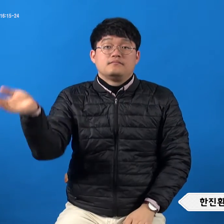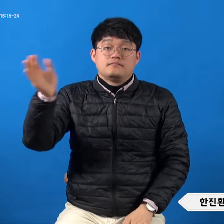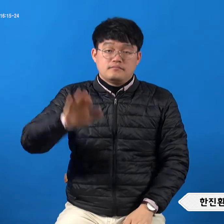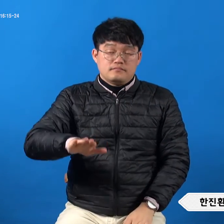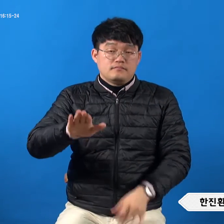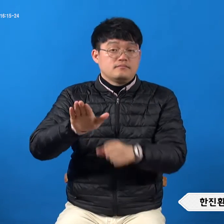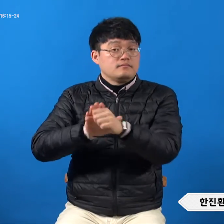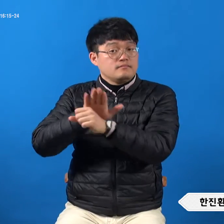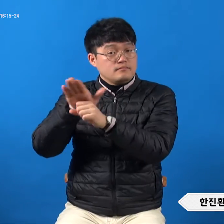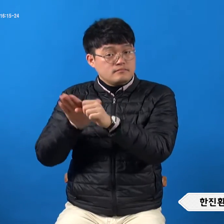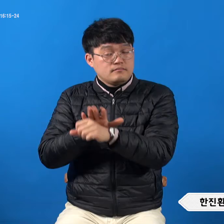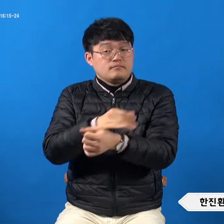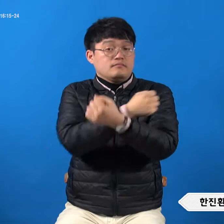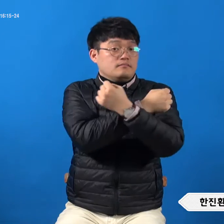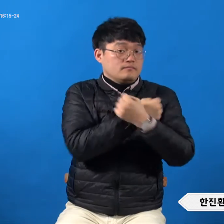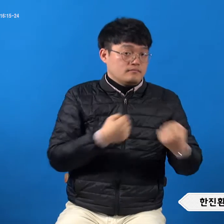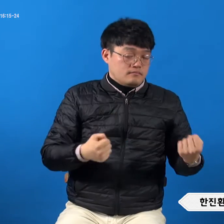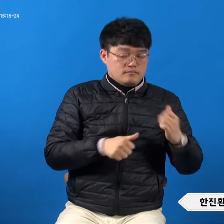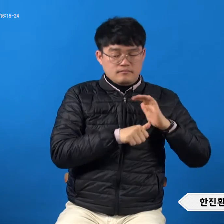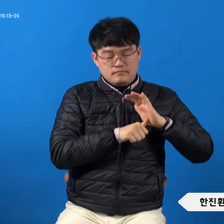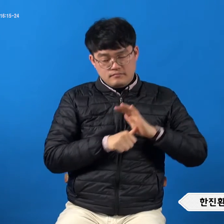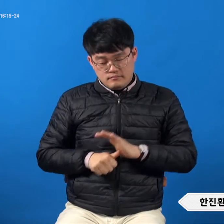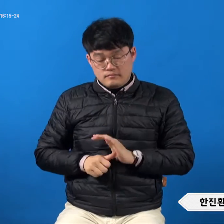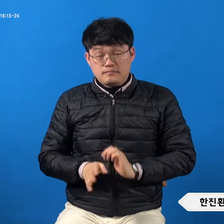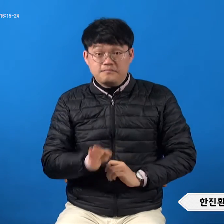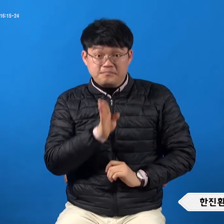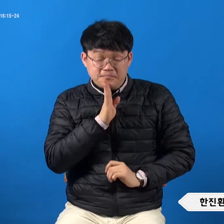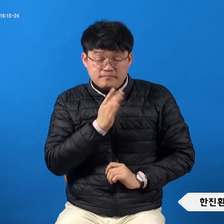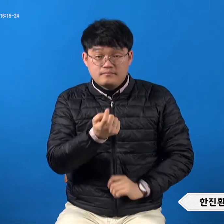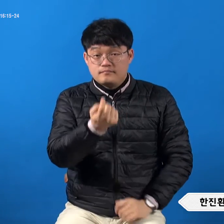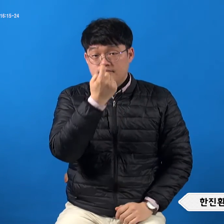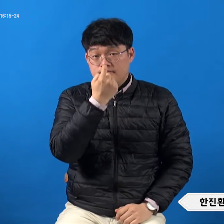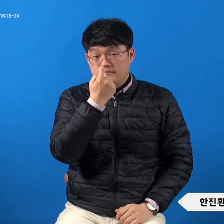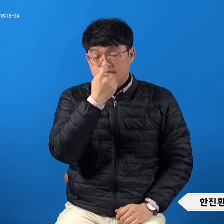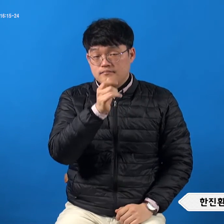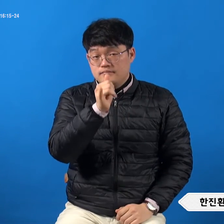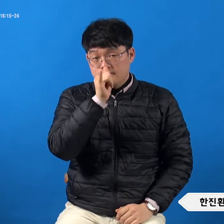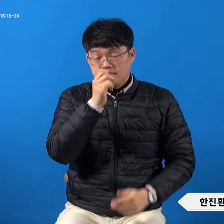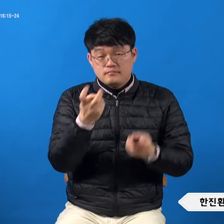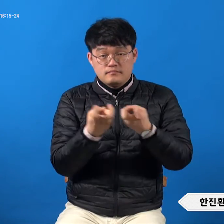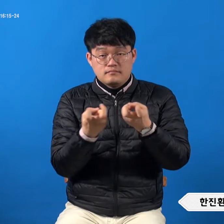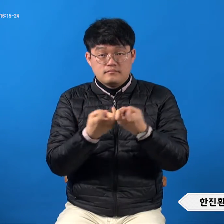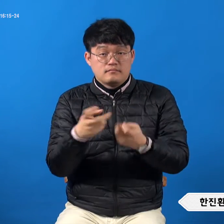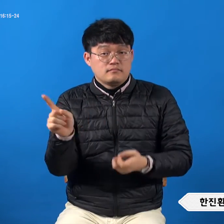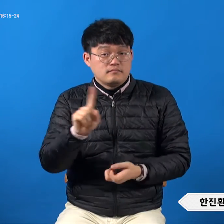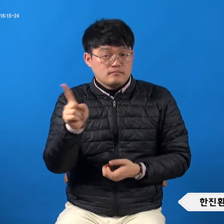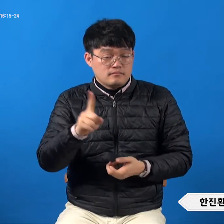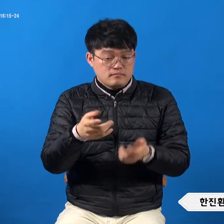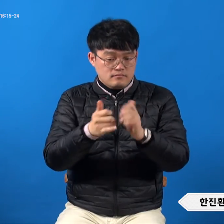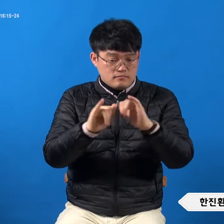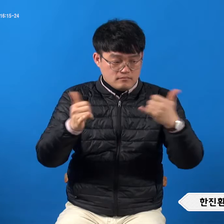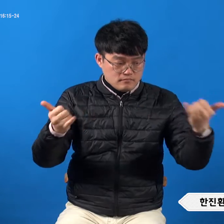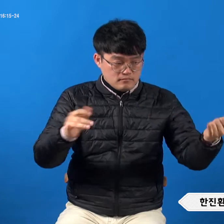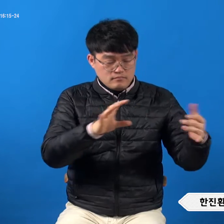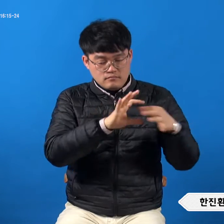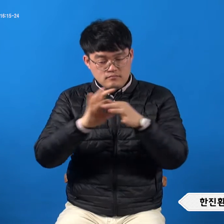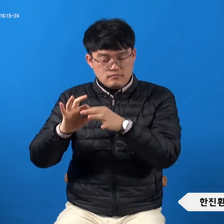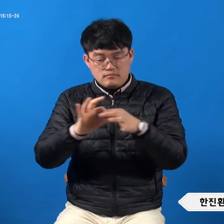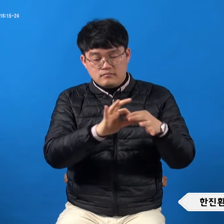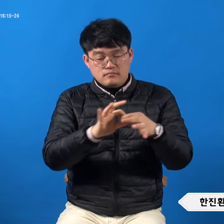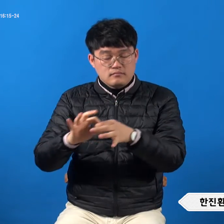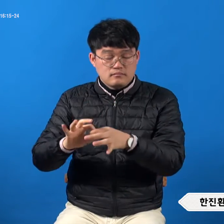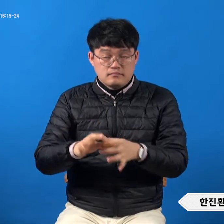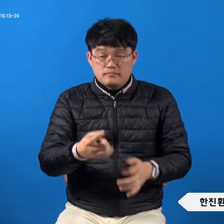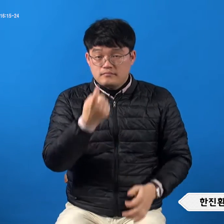그러나 사랑과 용서와 인내를 진정으로 배울 수 있는 것은 이 사람들하고의 관계 속에